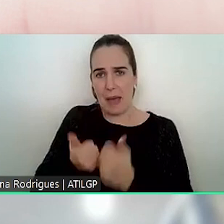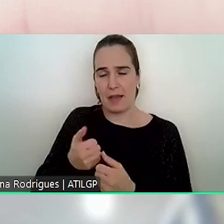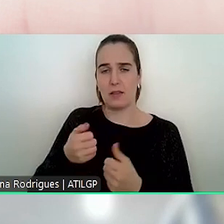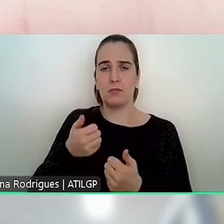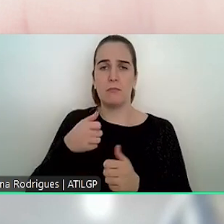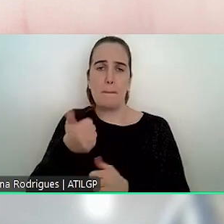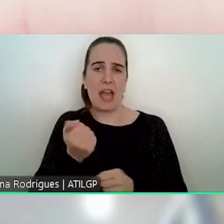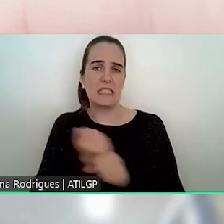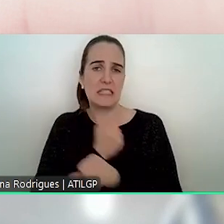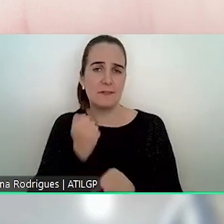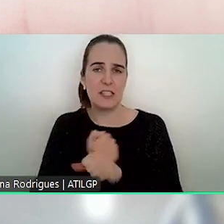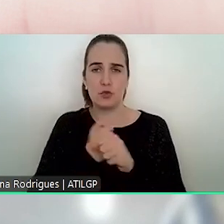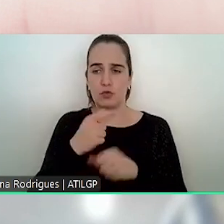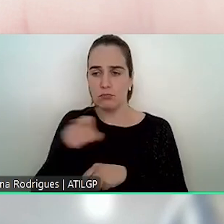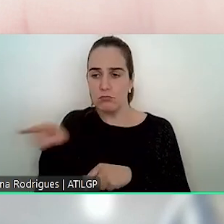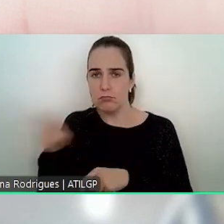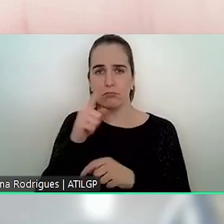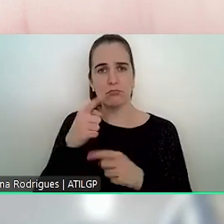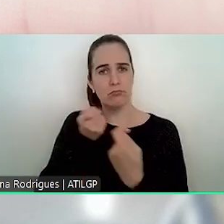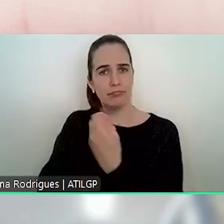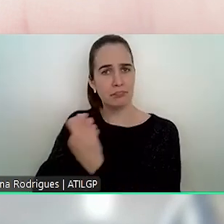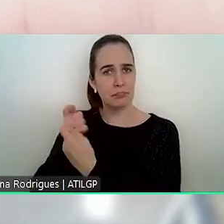que lhes são,